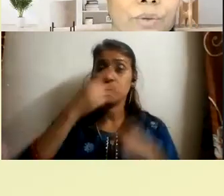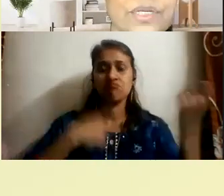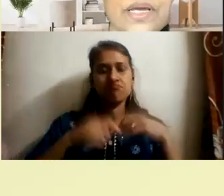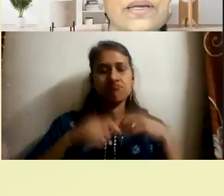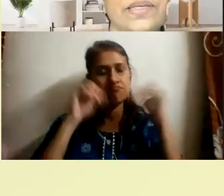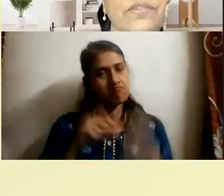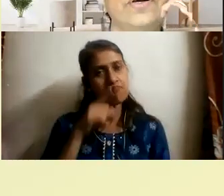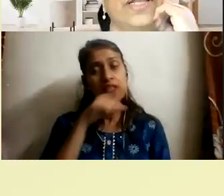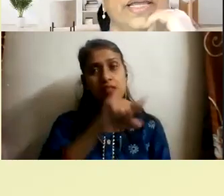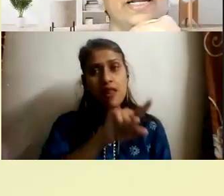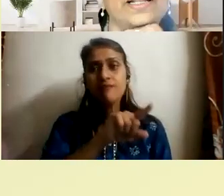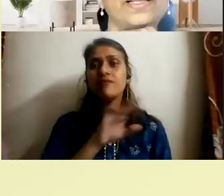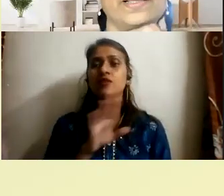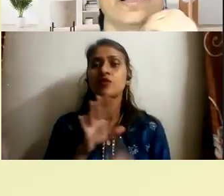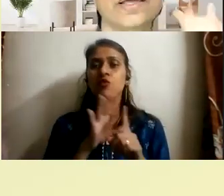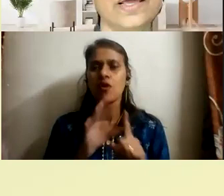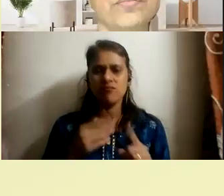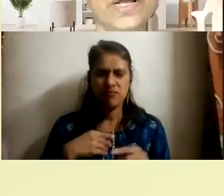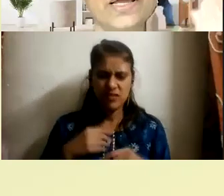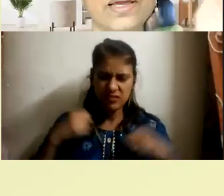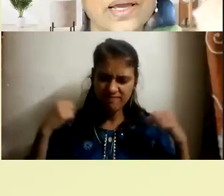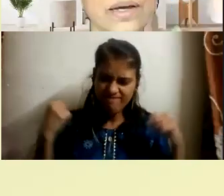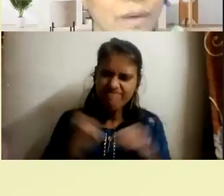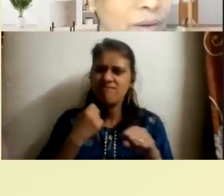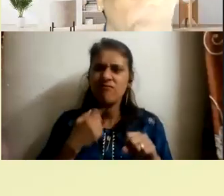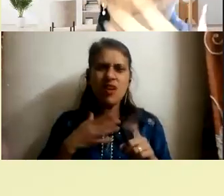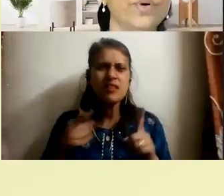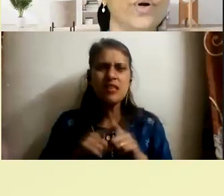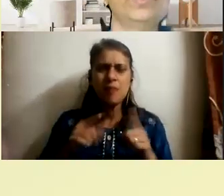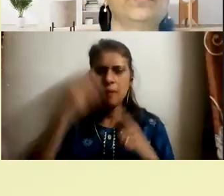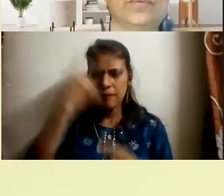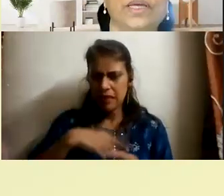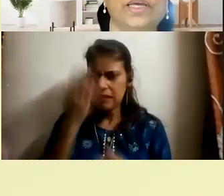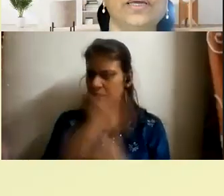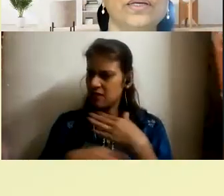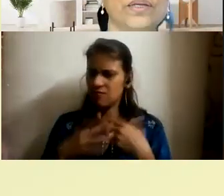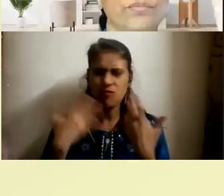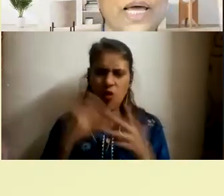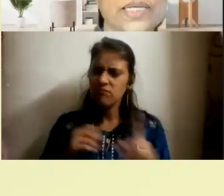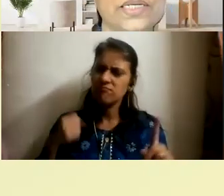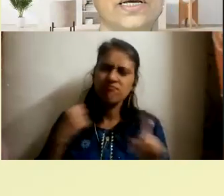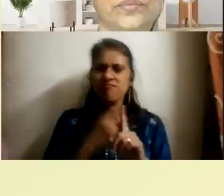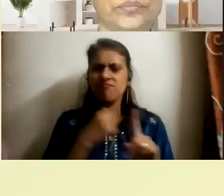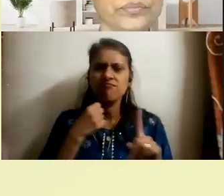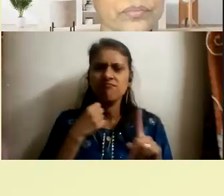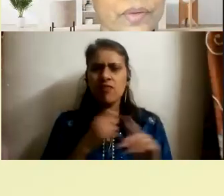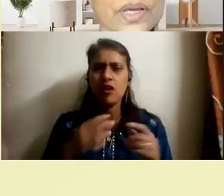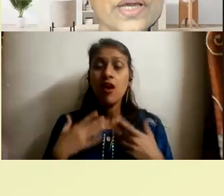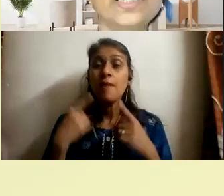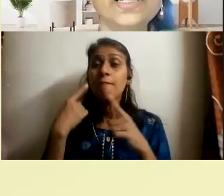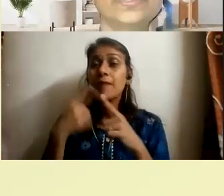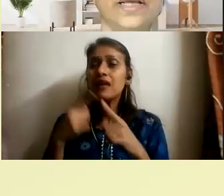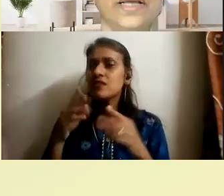खुद से सिर्फ नहीं लड़ रहे हैं, ये अपना एक आम प्रॉब्लम की जो प्लास्टिक